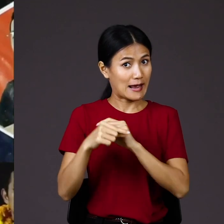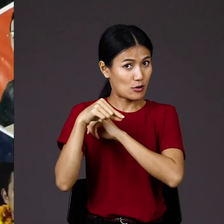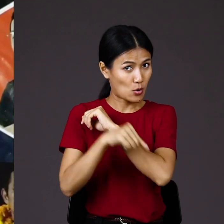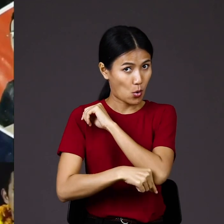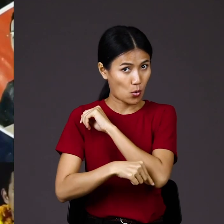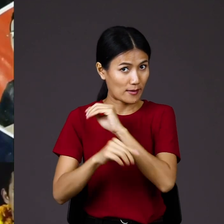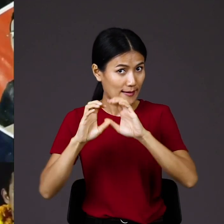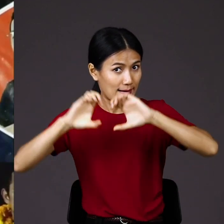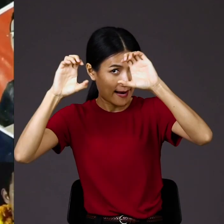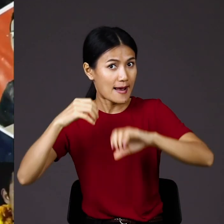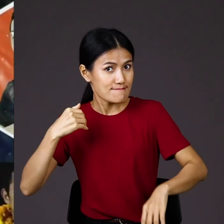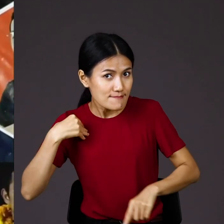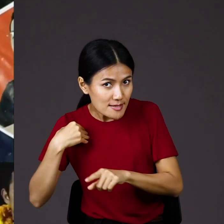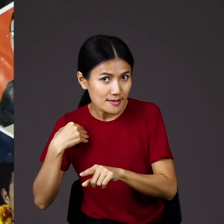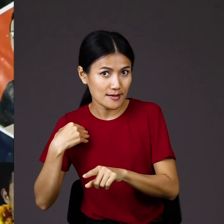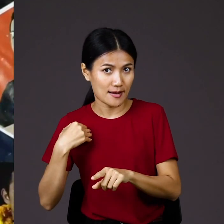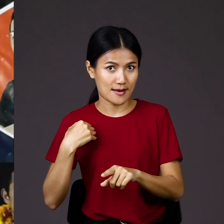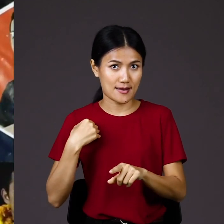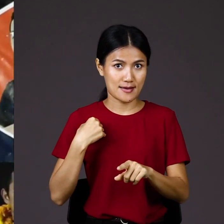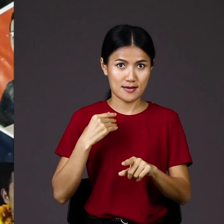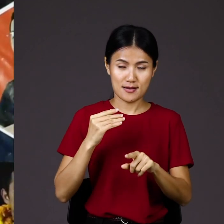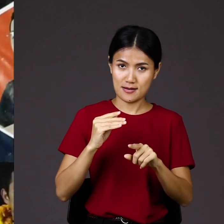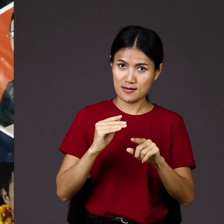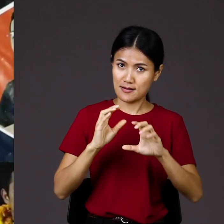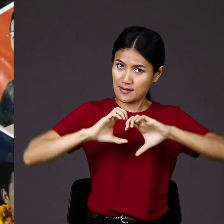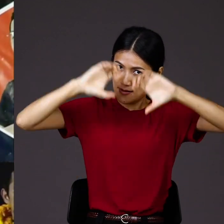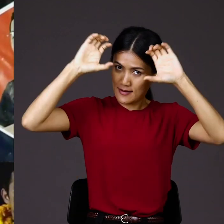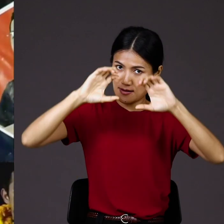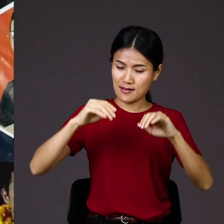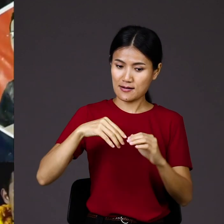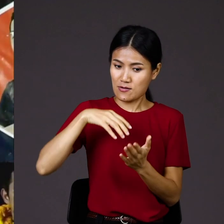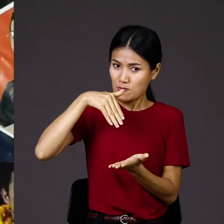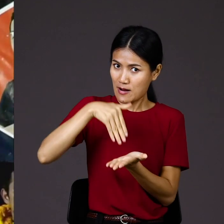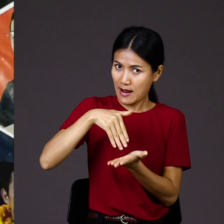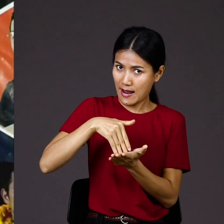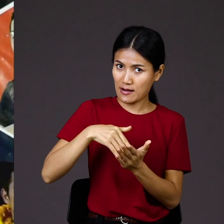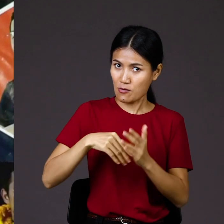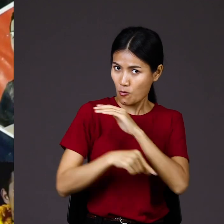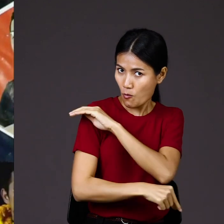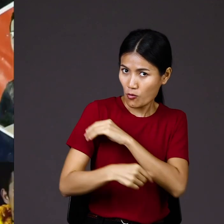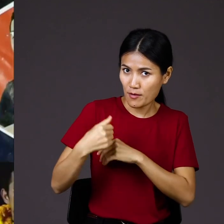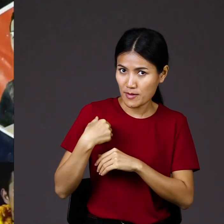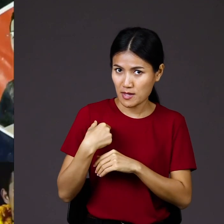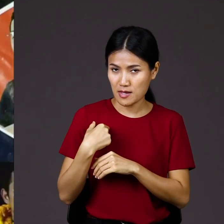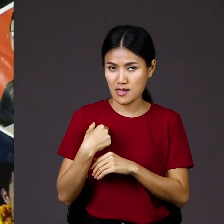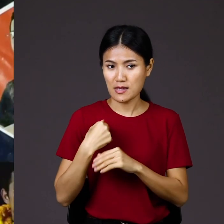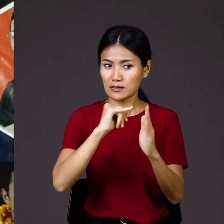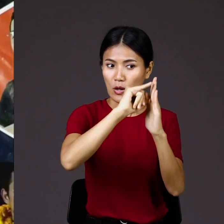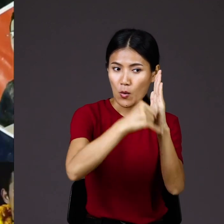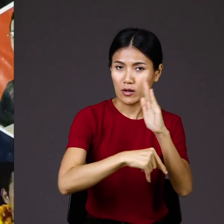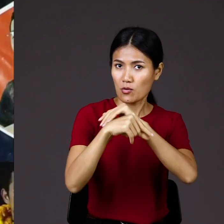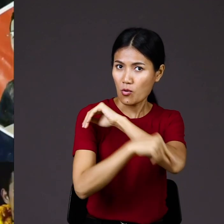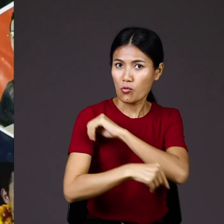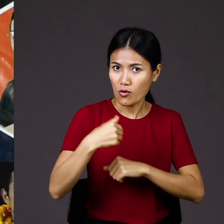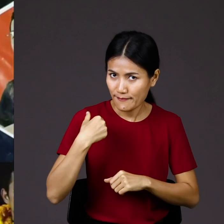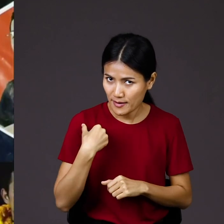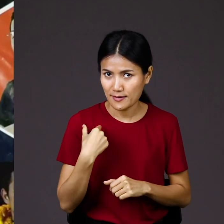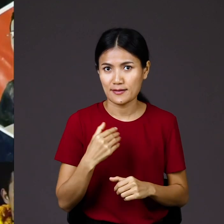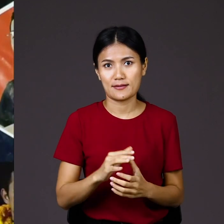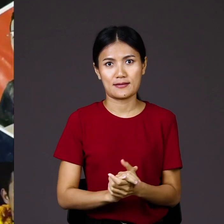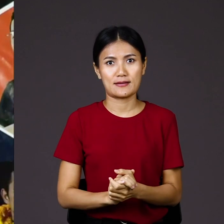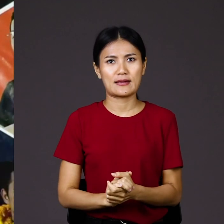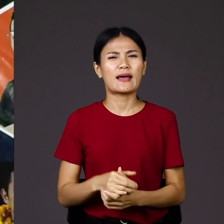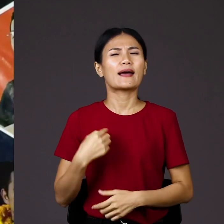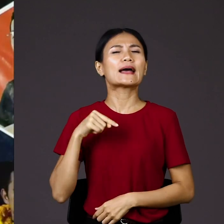คอร์รัปชันราชการทุกส่วนก็มีหมดนะครับไม่ว่าจะส่วนกลางส่วนภูมิภาคส่วนท้องถิ่นมันเป็นเรื่องของบุคคลมากกว่าแต่เขาก็จะอ้าง